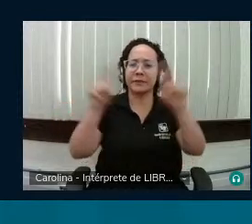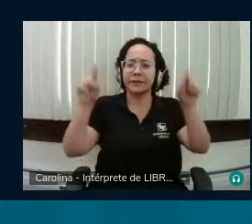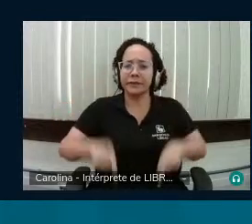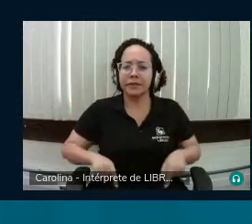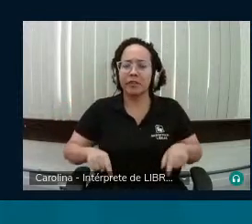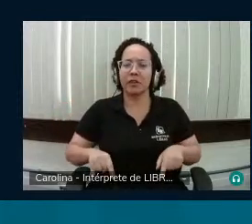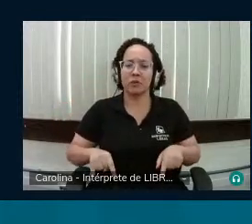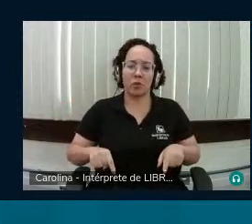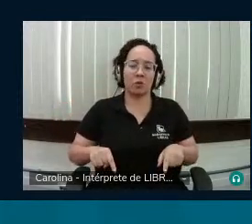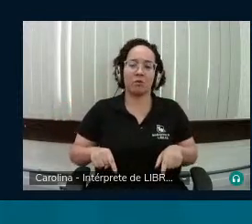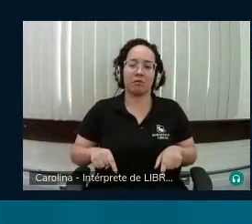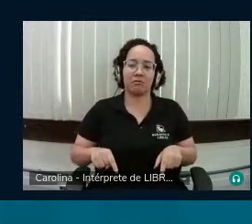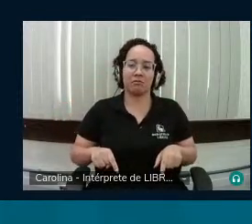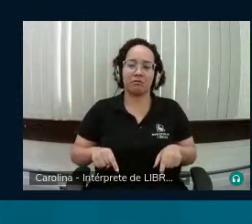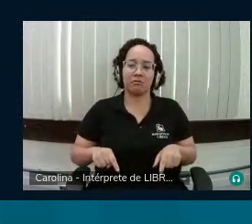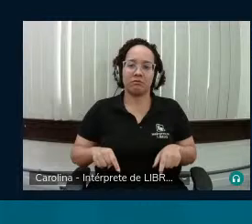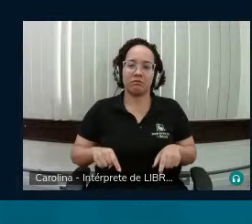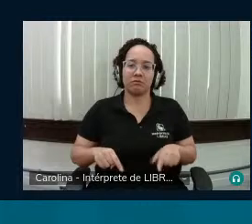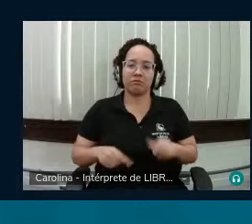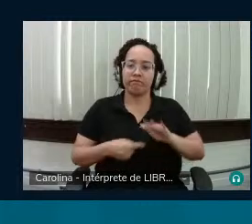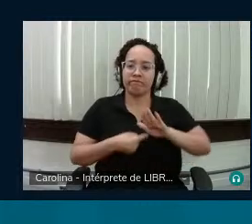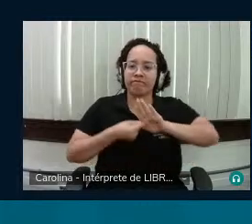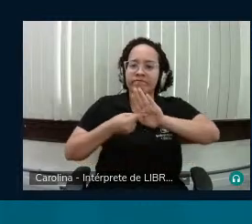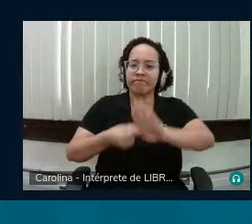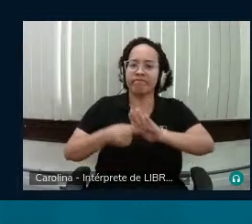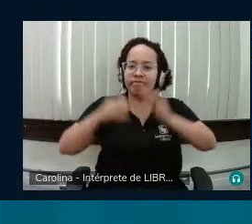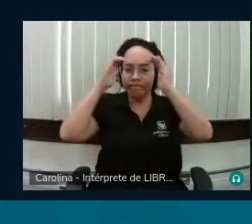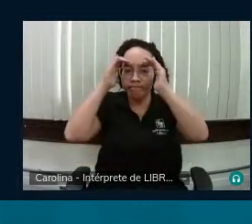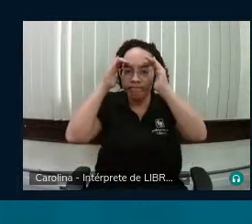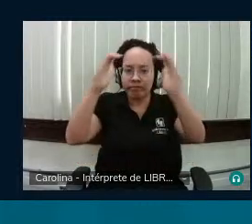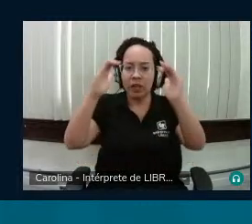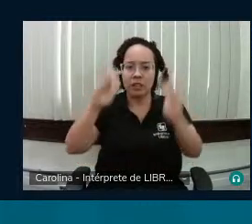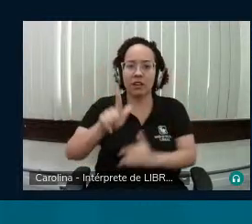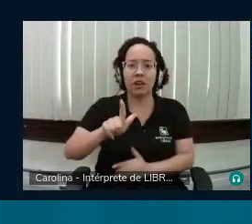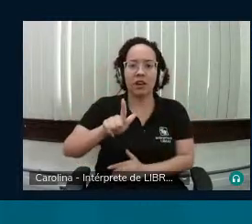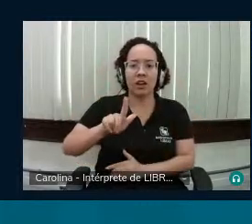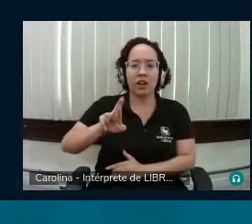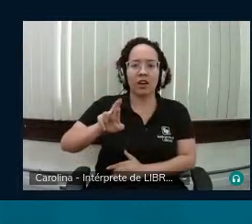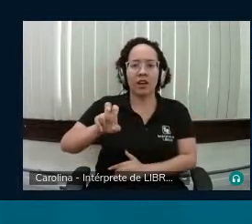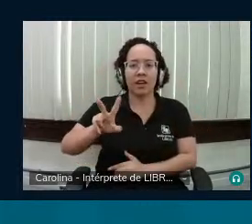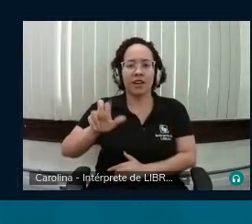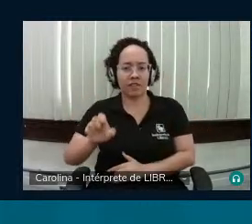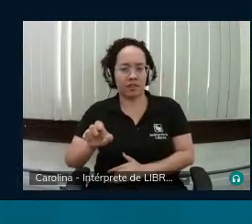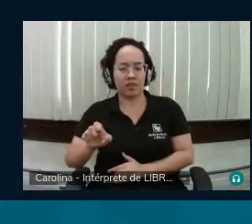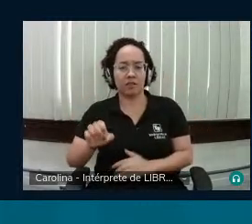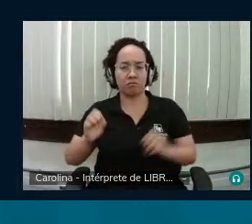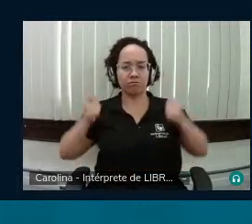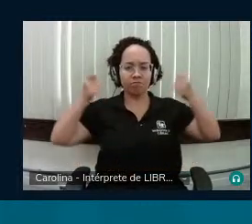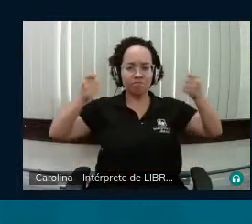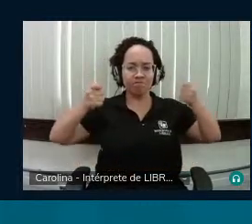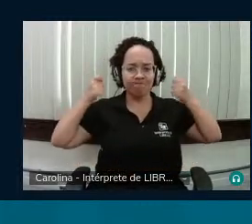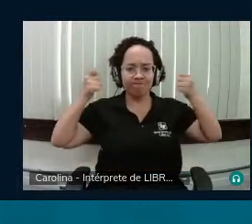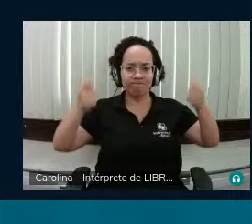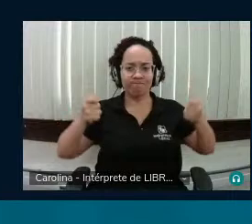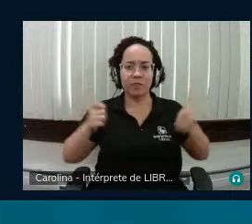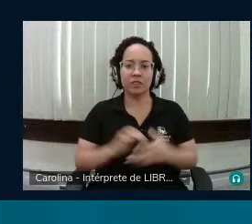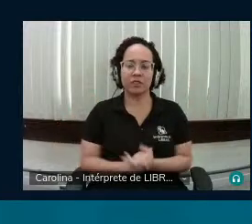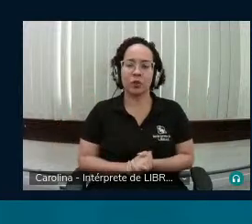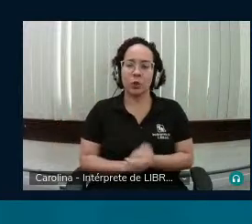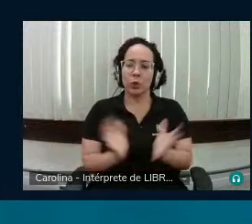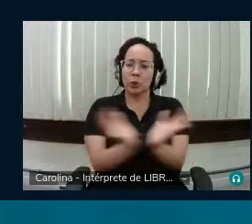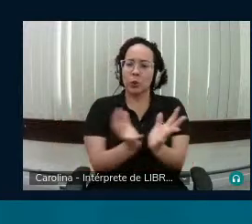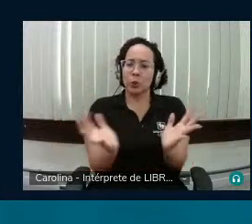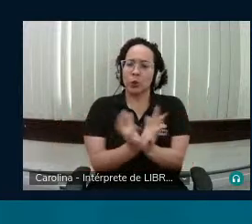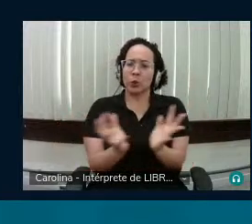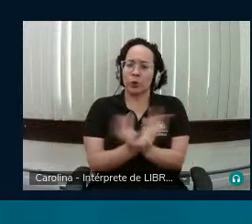como uma greve, por exemplo, que precisa ser respeitada na medida em que ela é uma decisão coletiva, né, ela passa